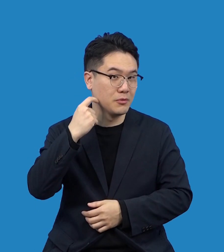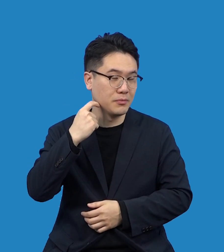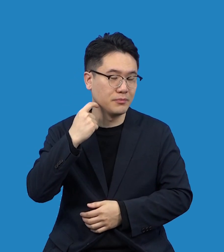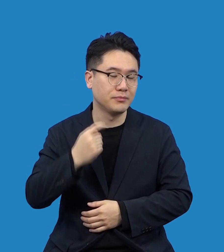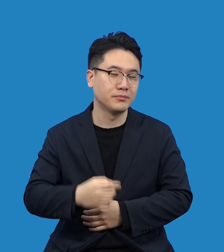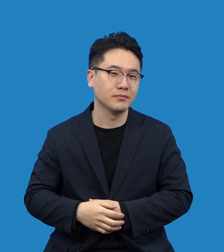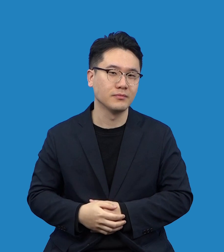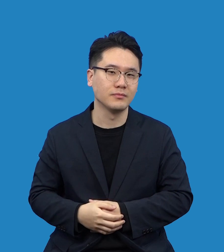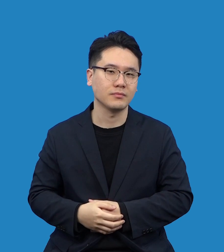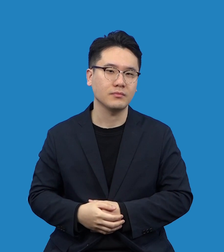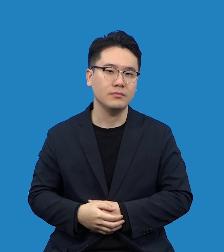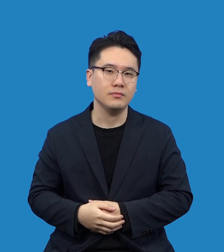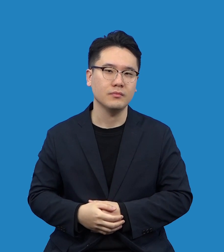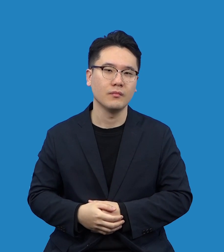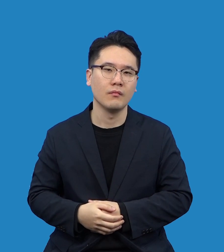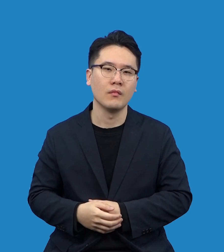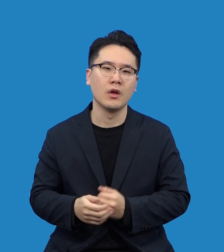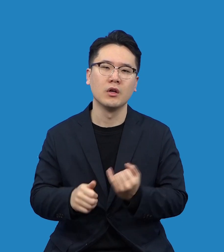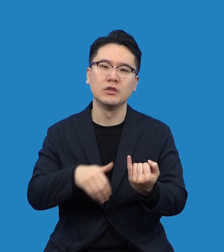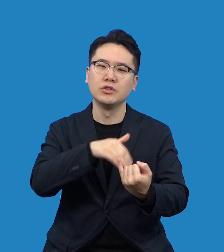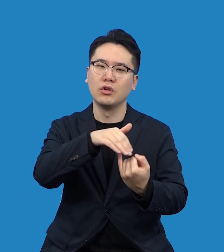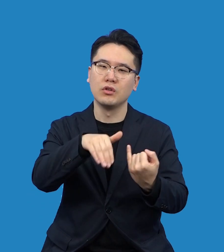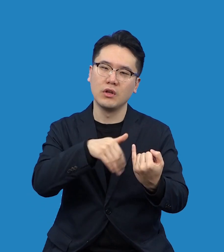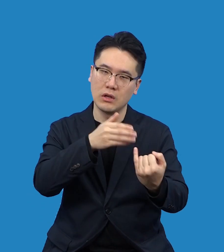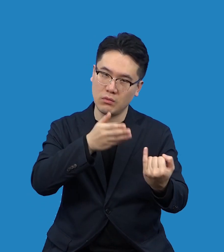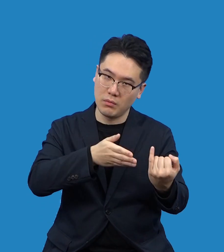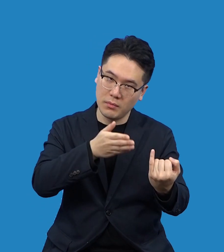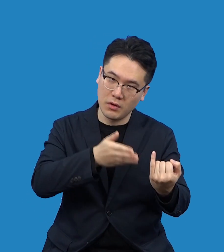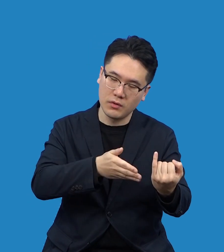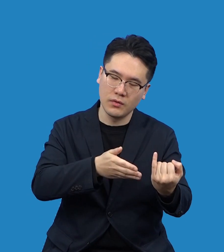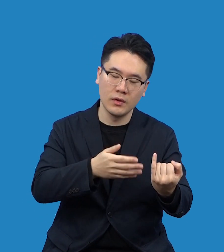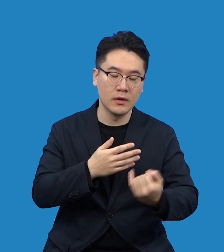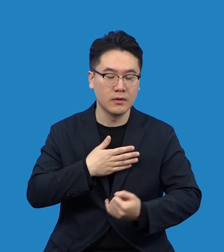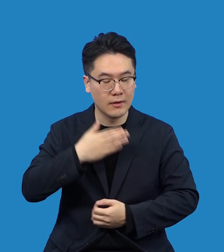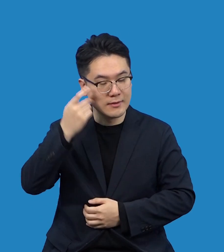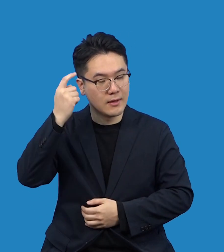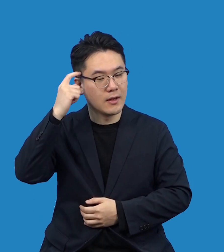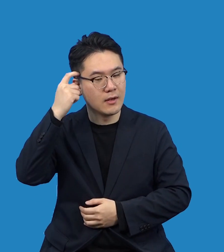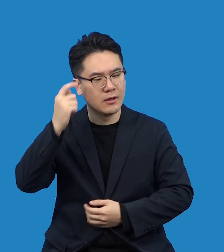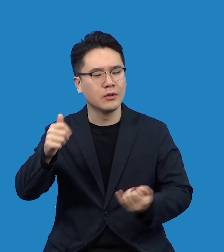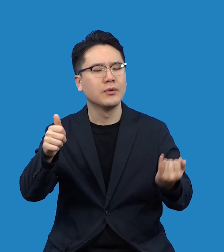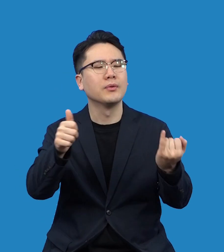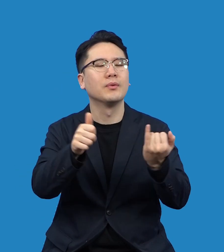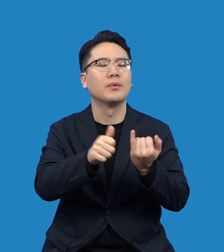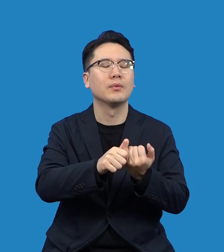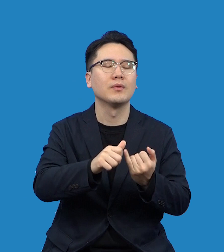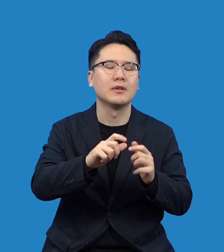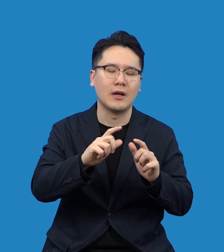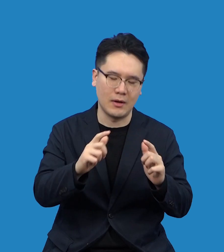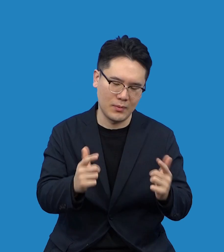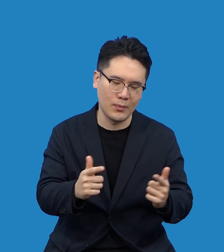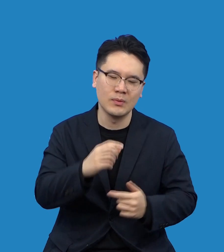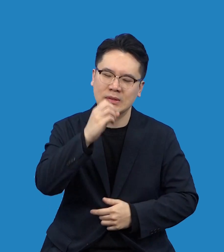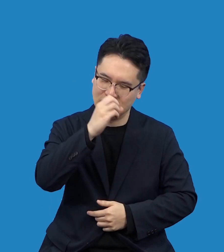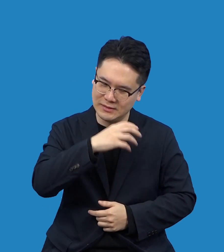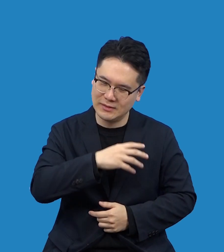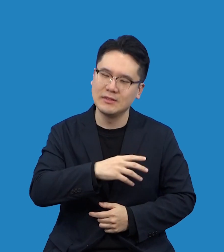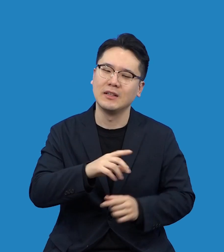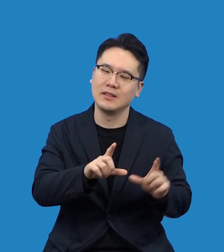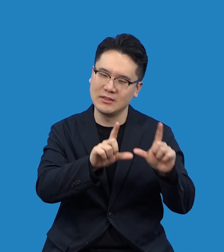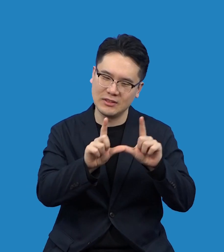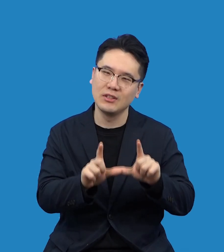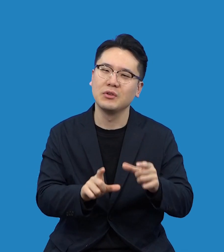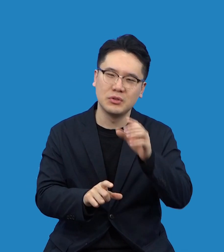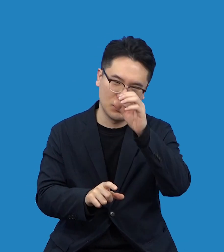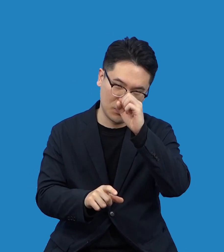내 생각에는 결혼하지 않고 그냥 지내는 것이 좋으니라, 이렇게 말하고